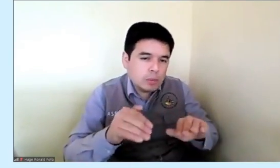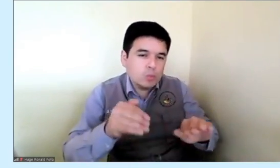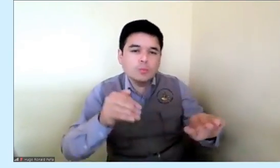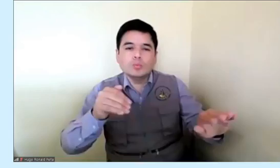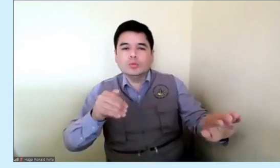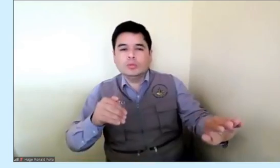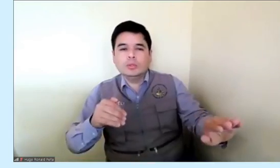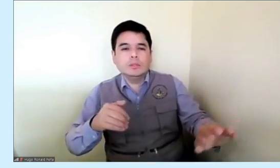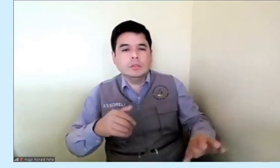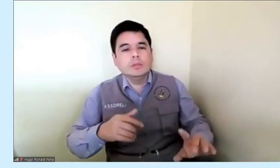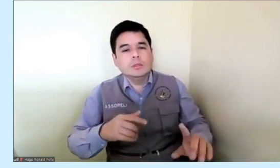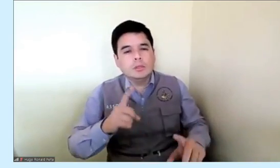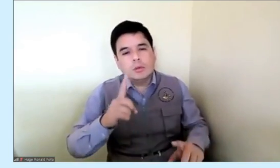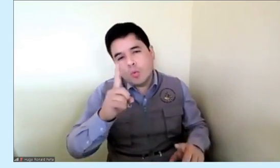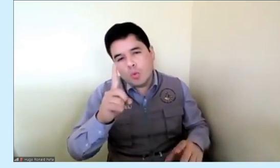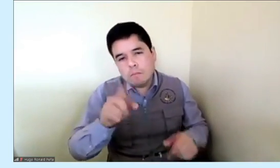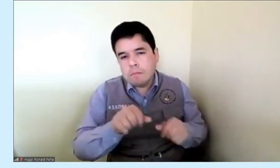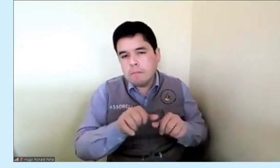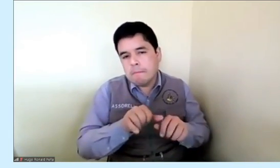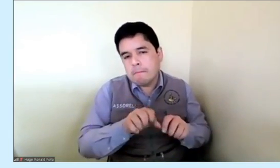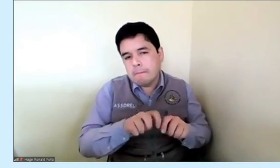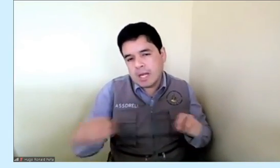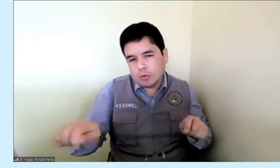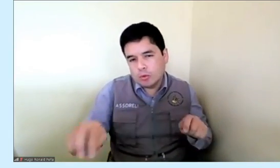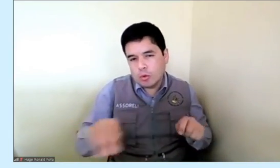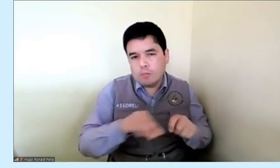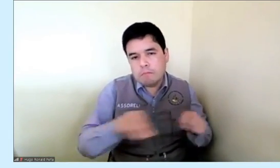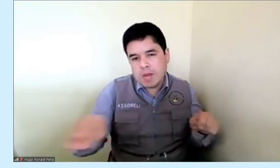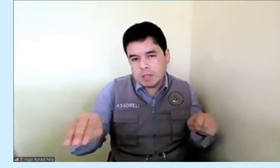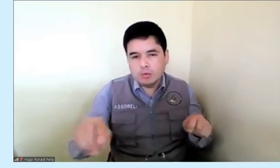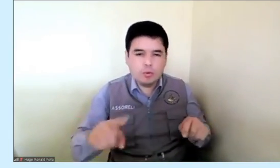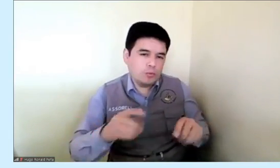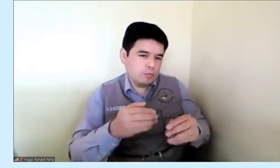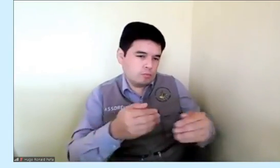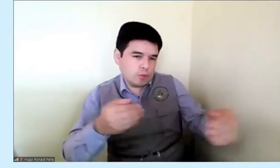no hay que estar cerca, niños, sino distantes,